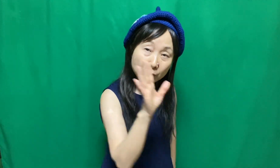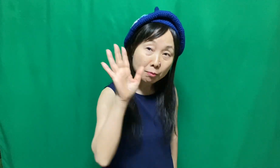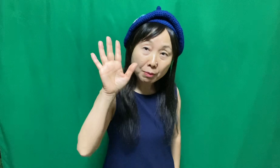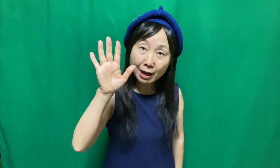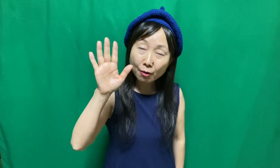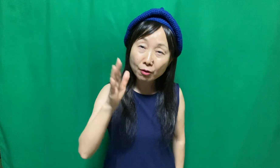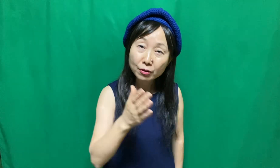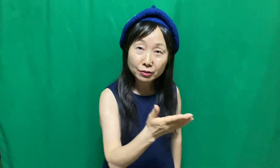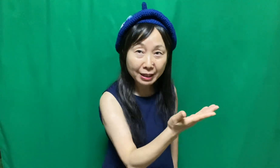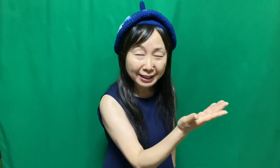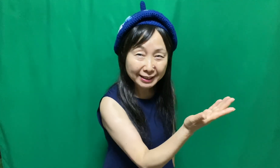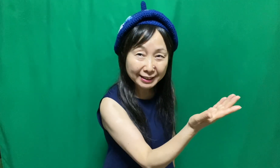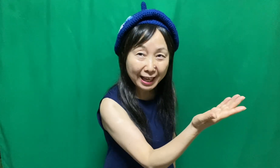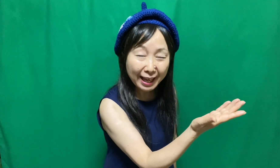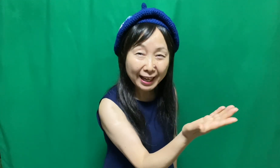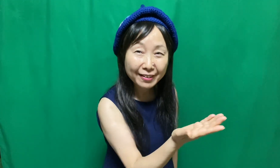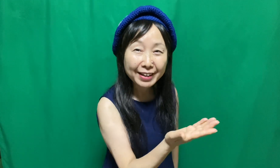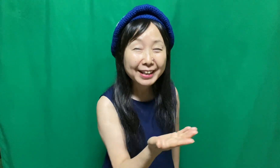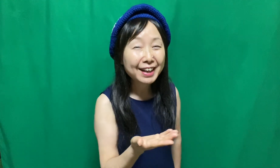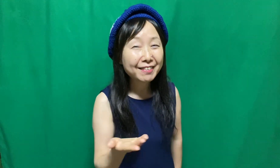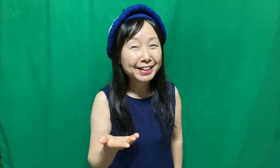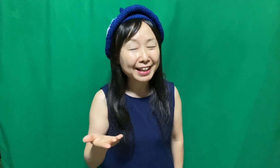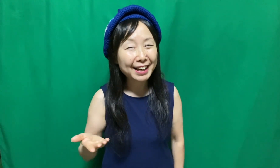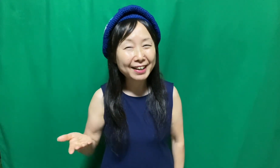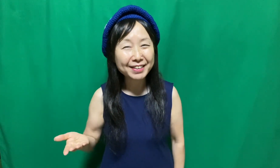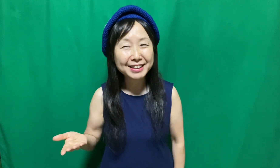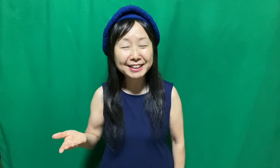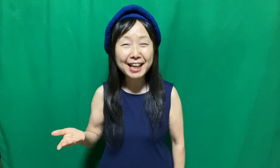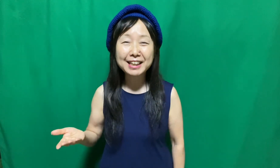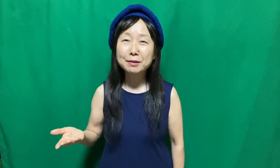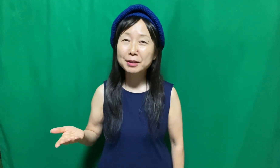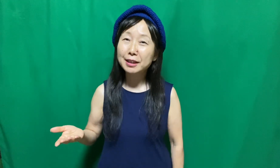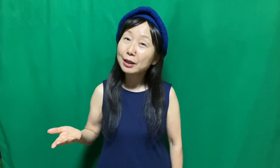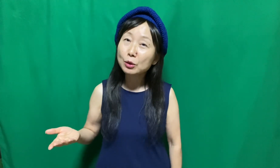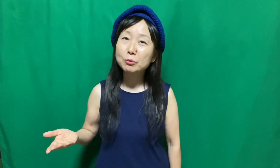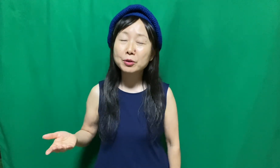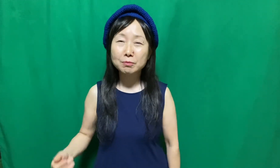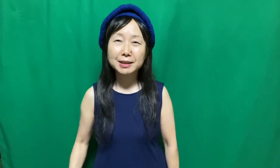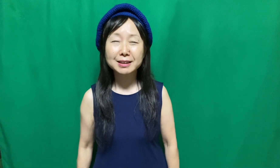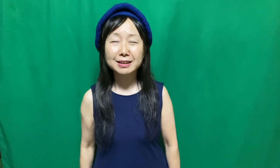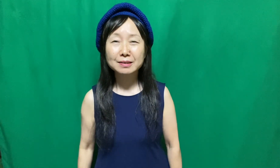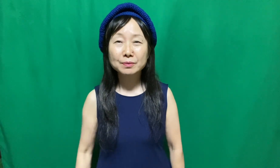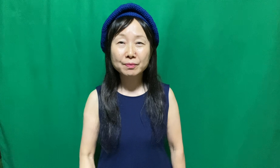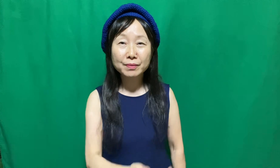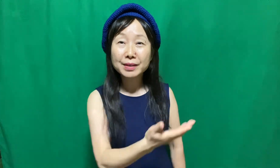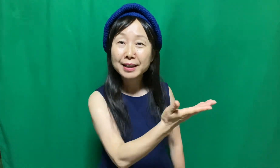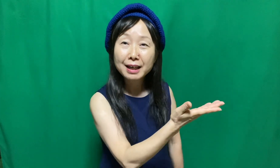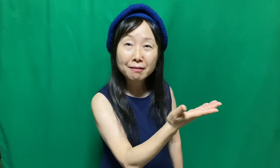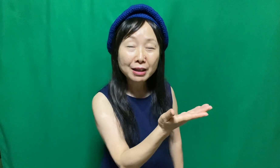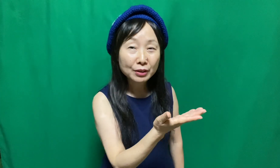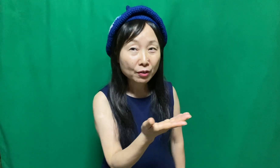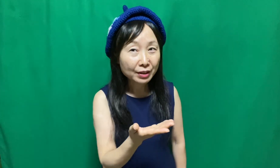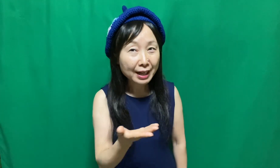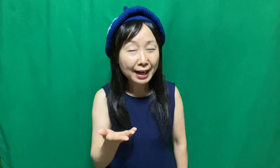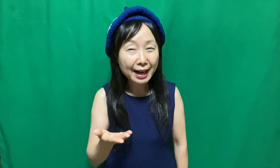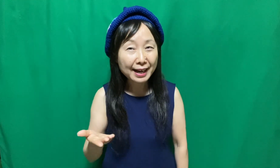パーを上にして、これで川で表していきたいと思います。川